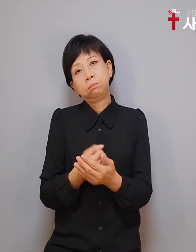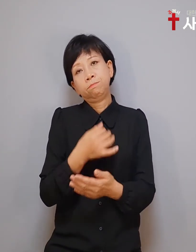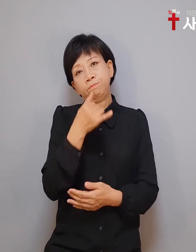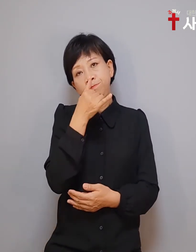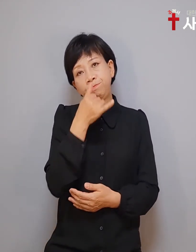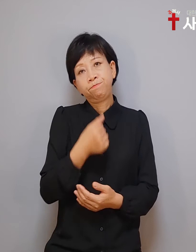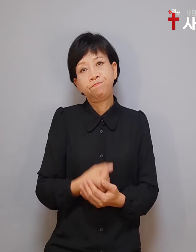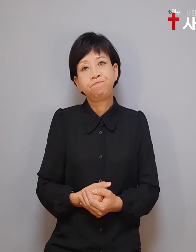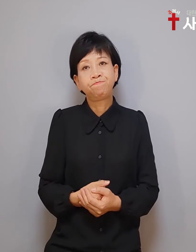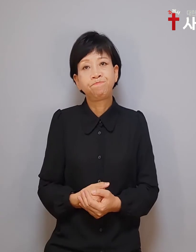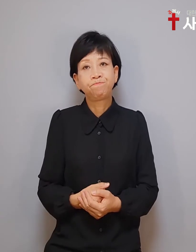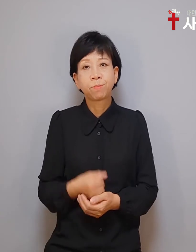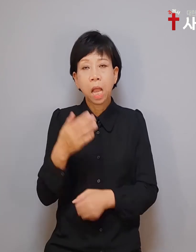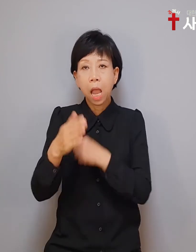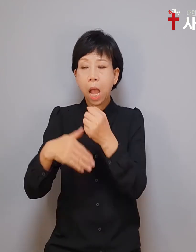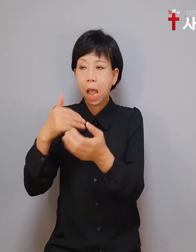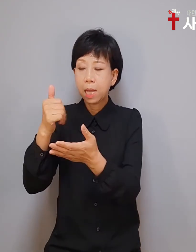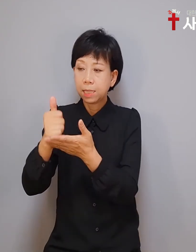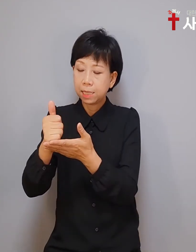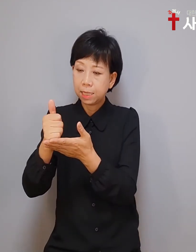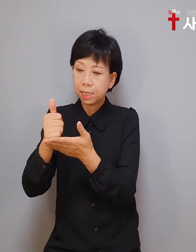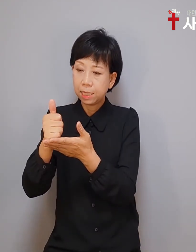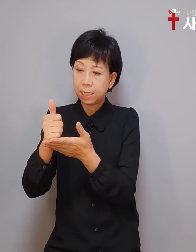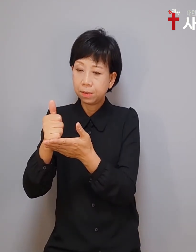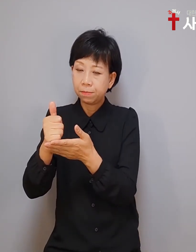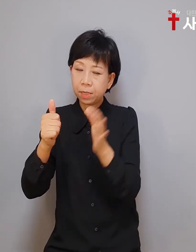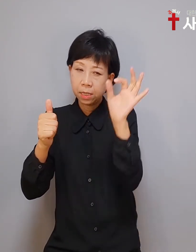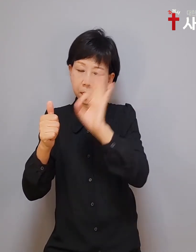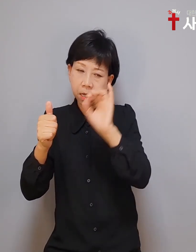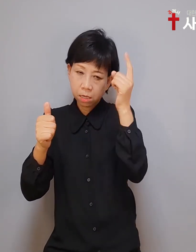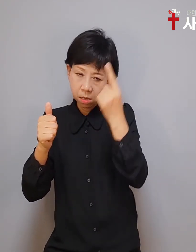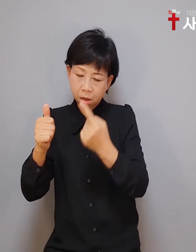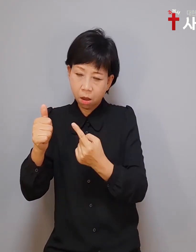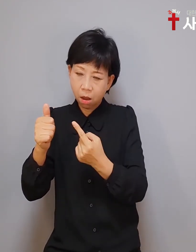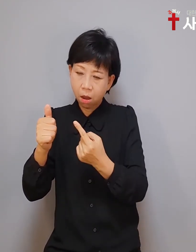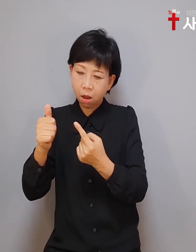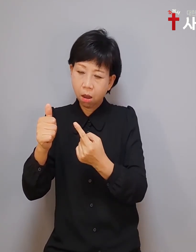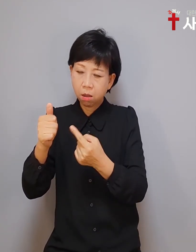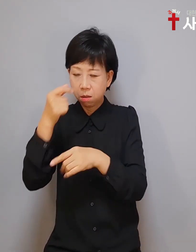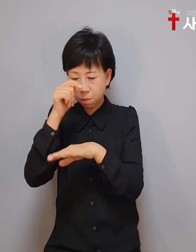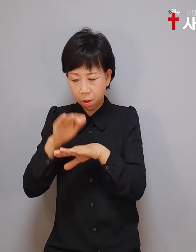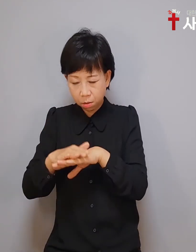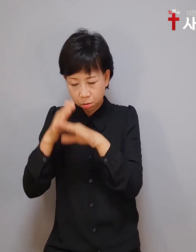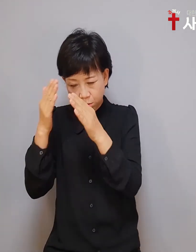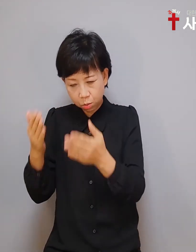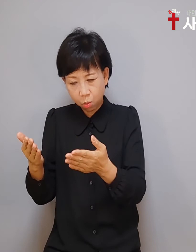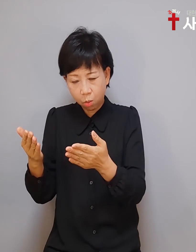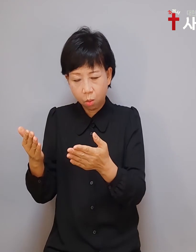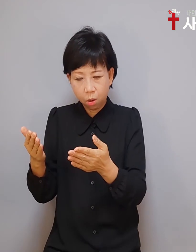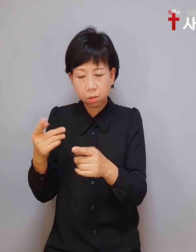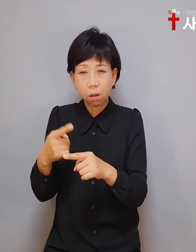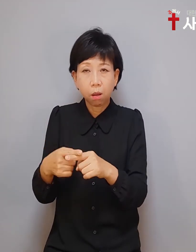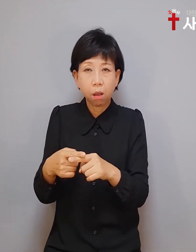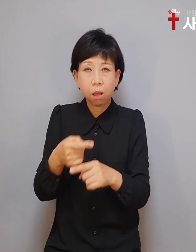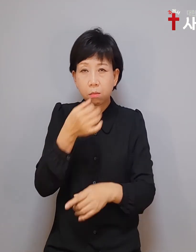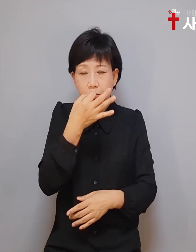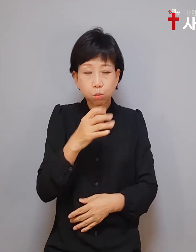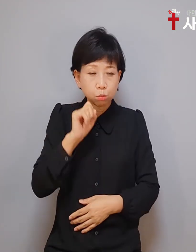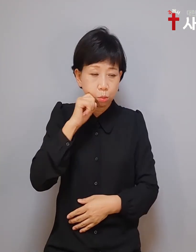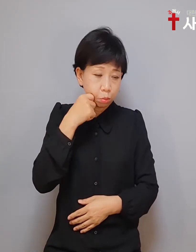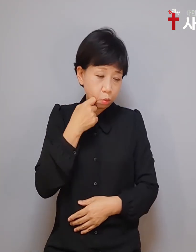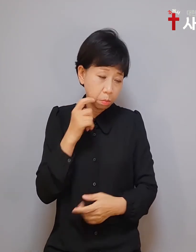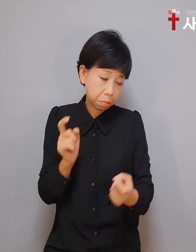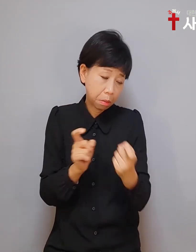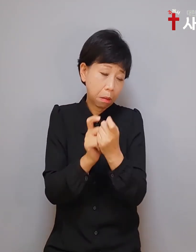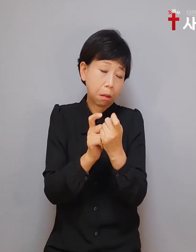하나님을 찾는 것 같다가 하나님이 별로 말씀을 하시는 게 없는 거죠. 그냥 집으로 가는